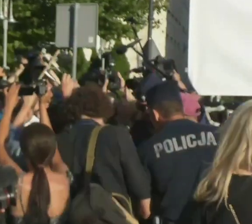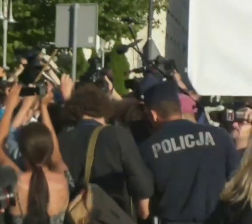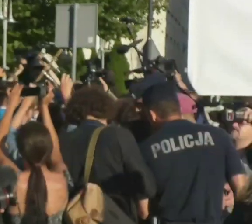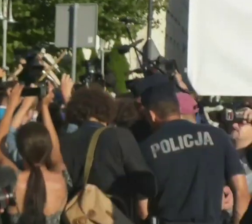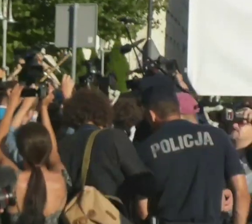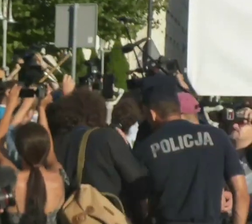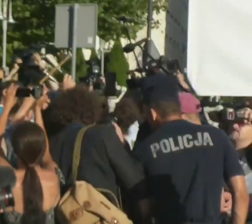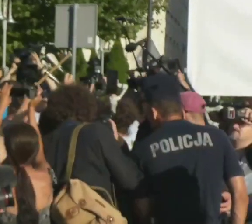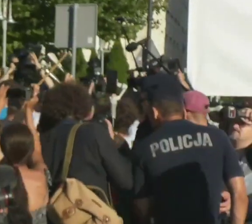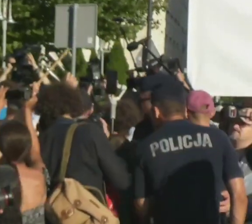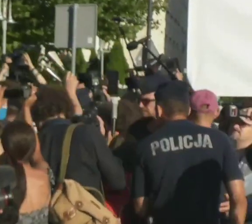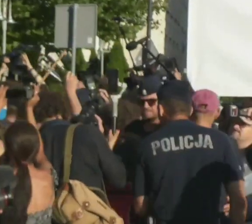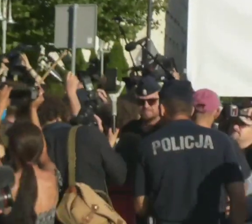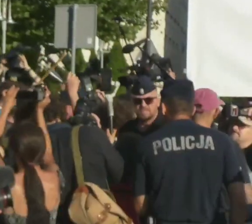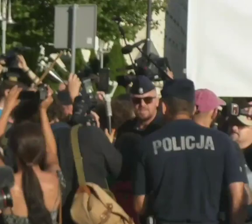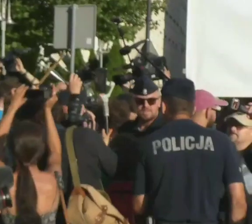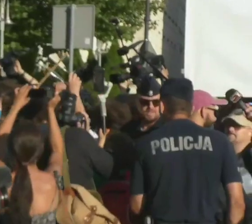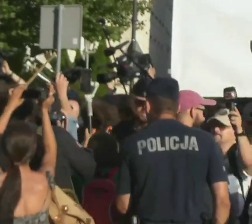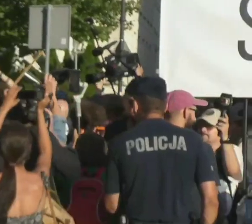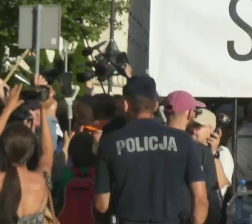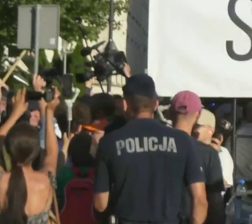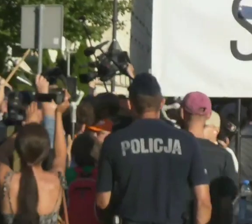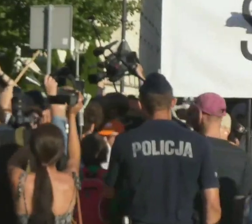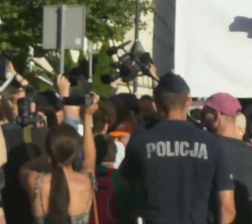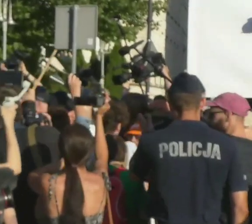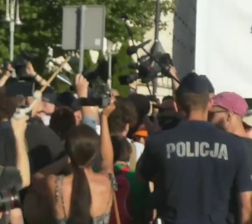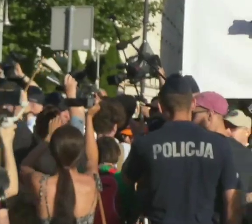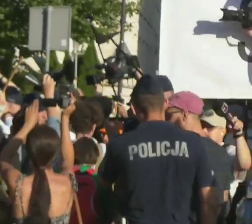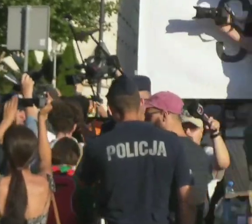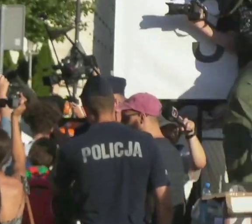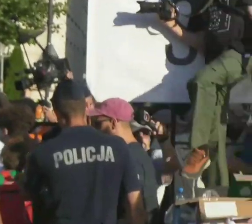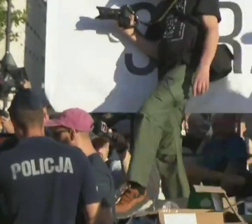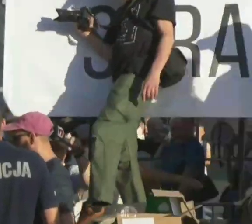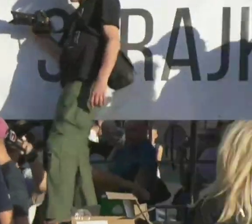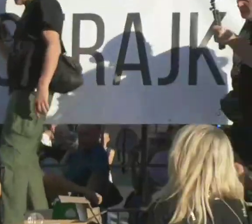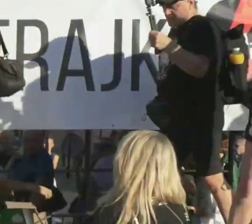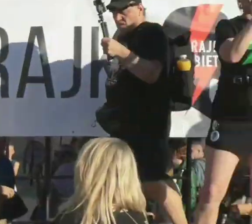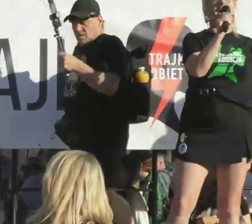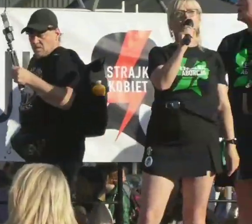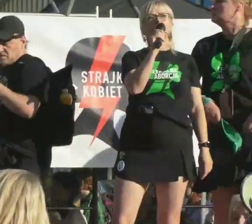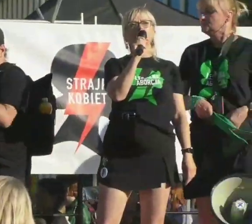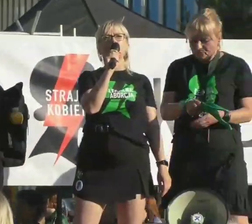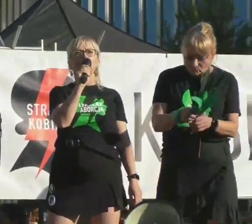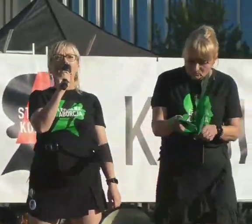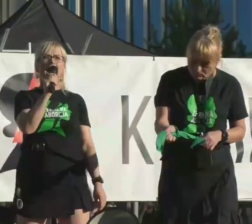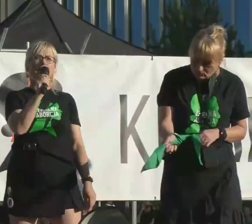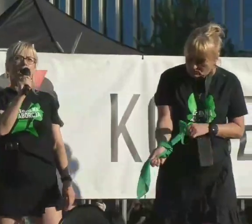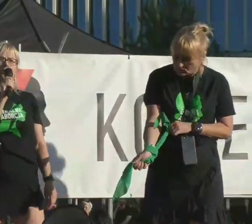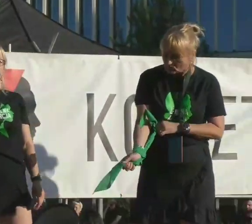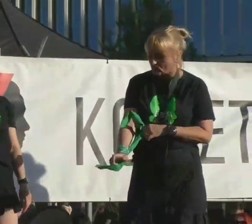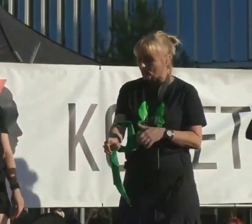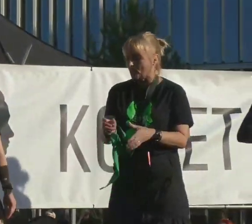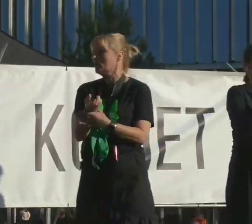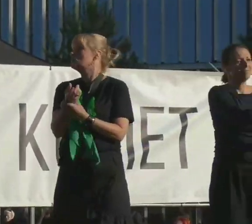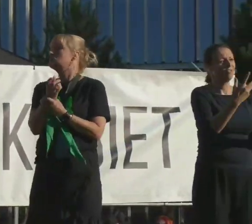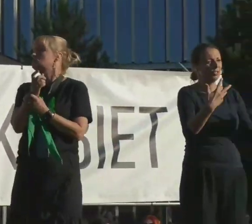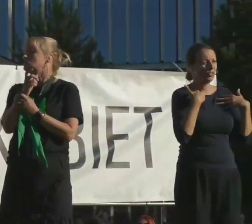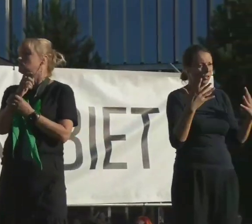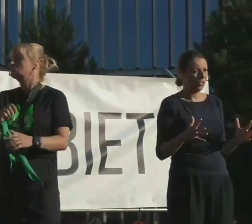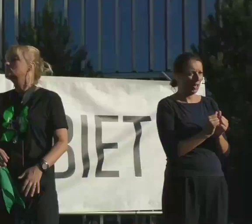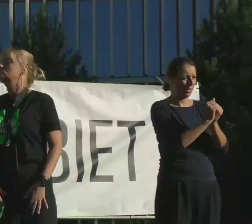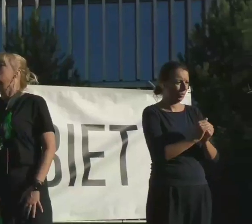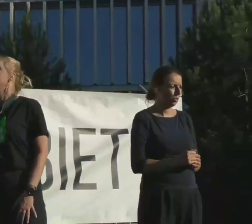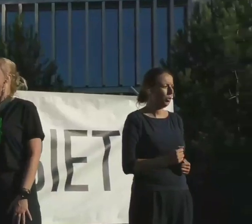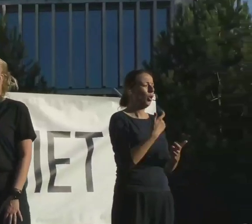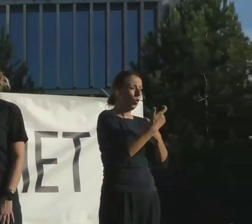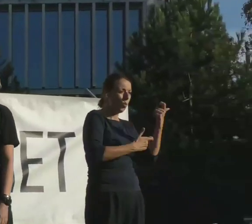aborcję! Ratuj życie! Rób aborcję! Ratuj życie! Rób aborcję!